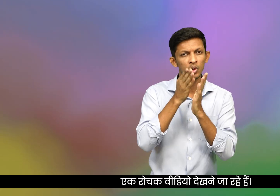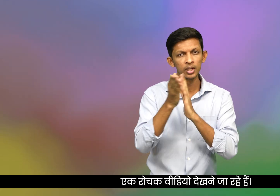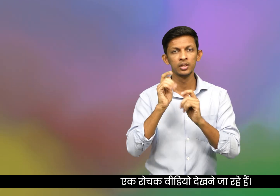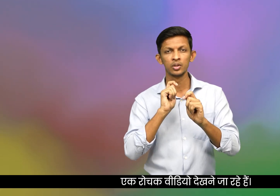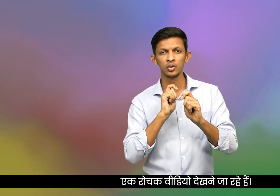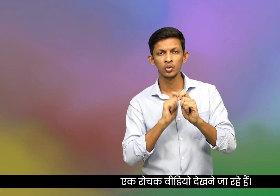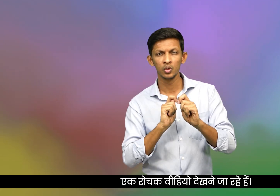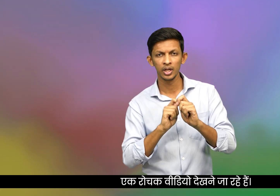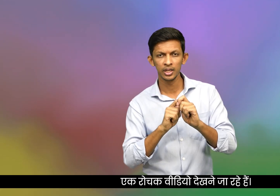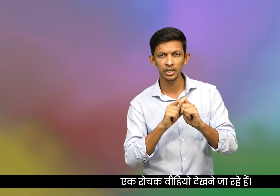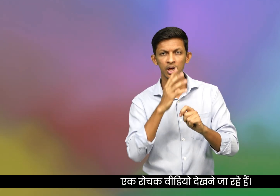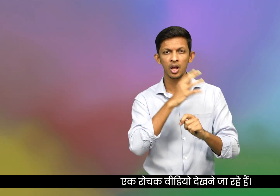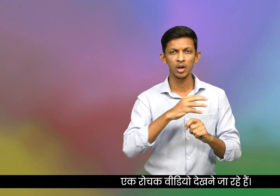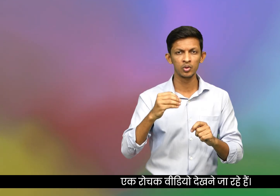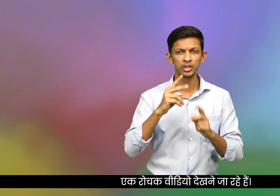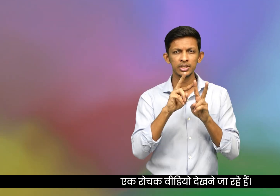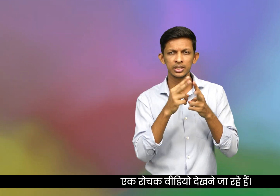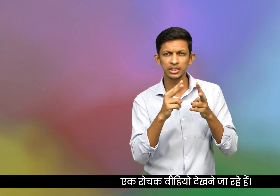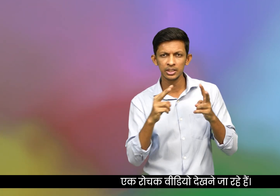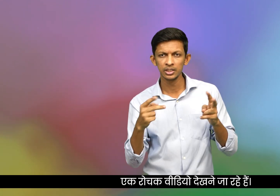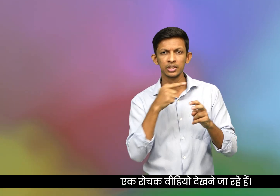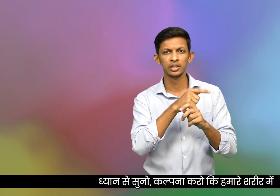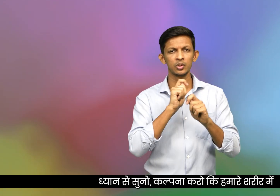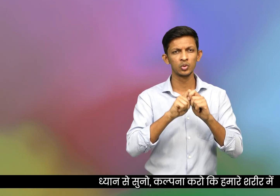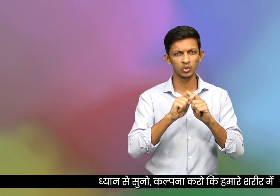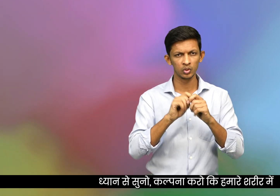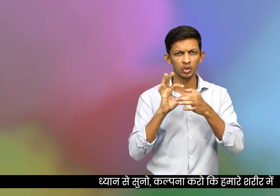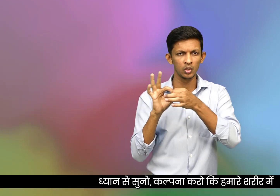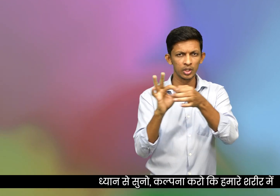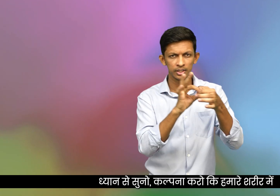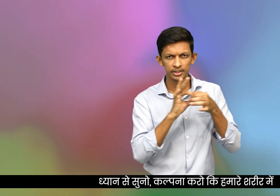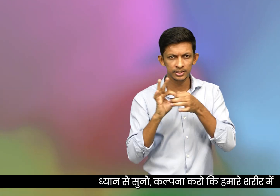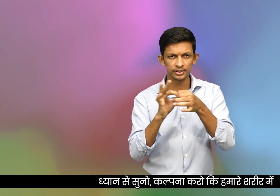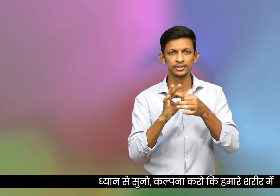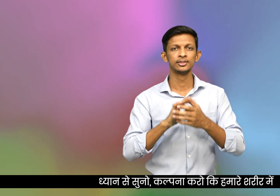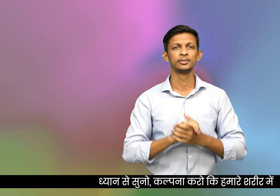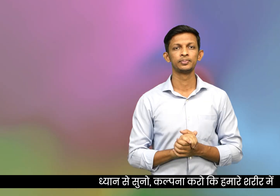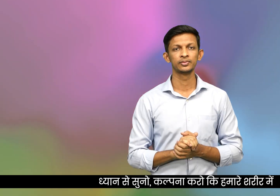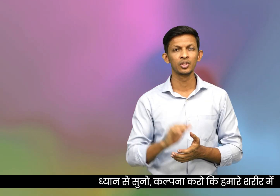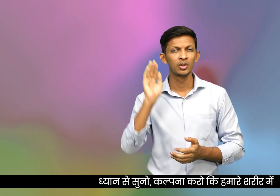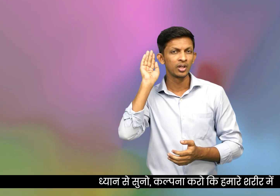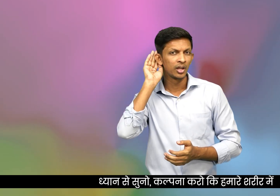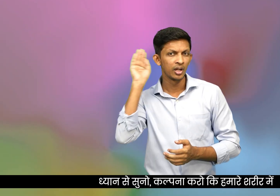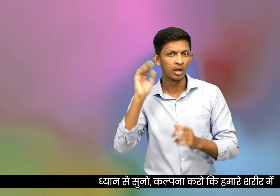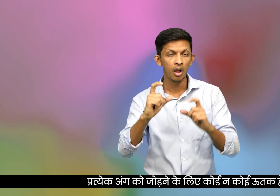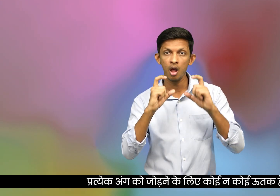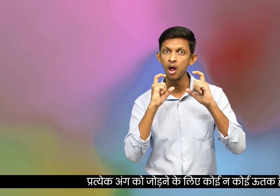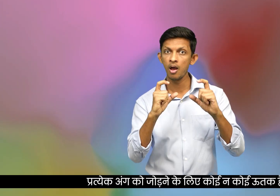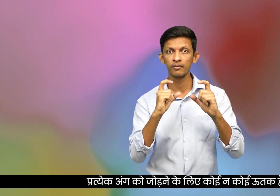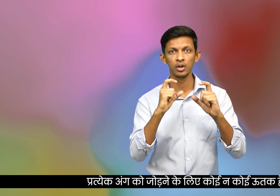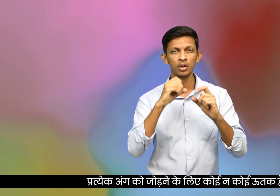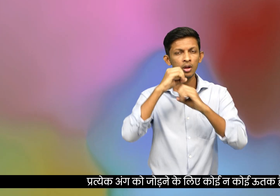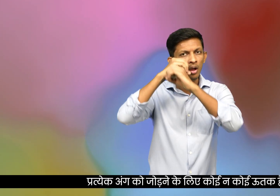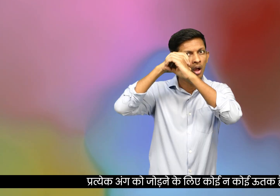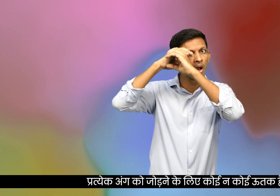रोचक वीडियो देखने जा रहे हैं। ध्यान से सुनो। कल्पना करो कि हमारे शरीर में